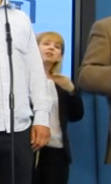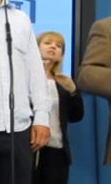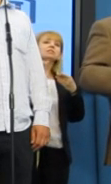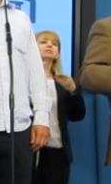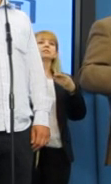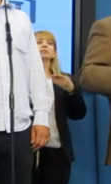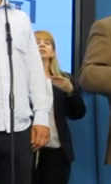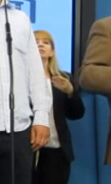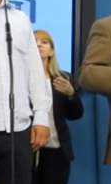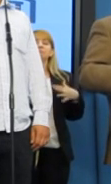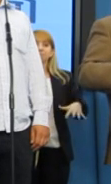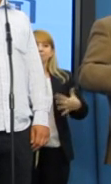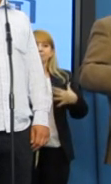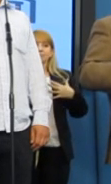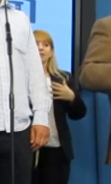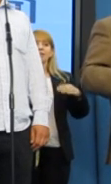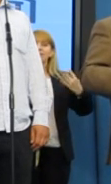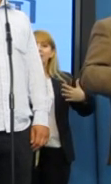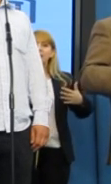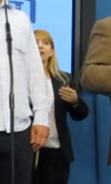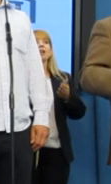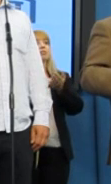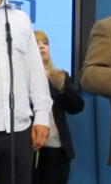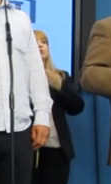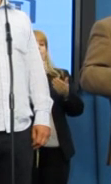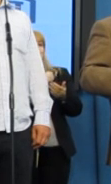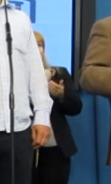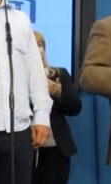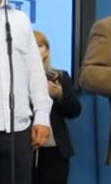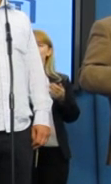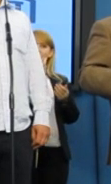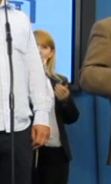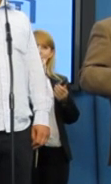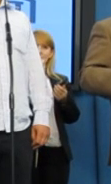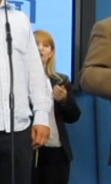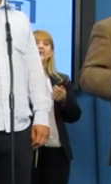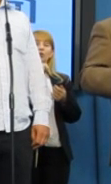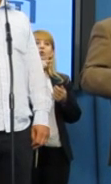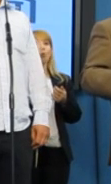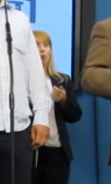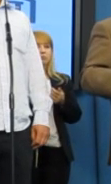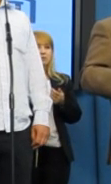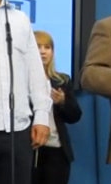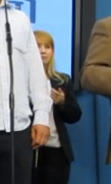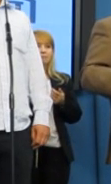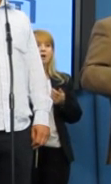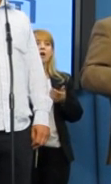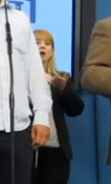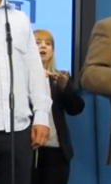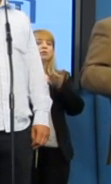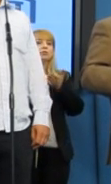sytuacjach traumatycznych, kiedy pożyczy pieniądze od kogoś obcego,